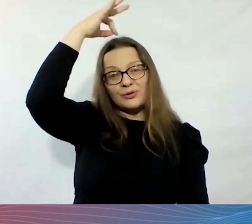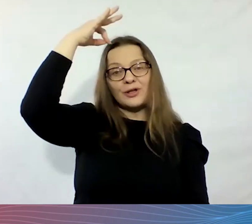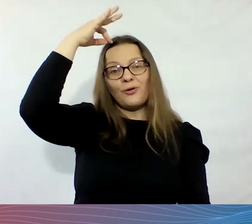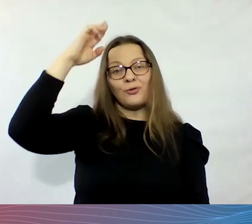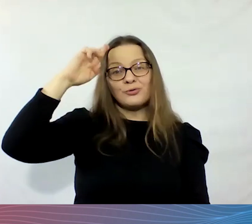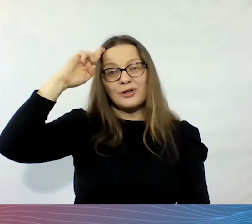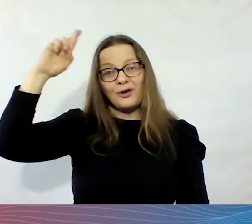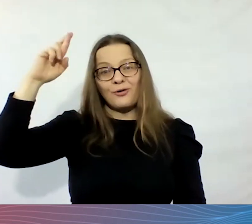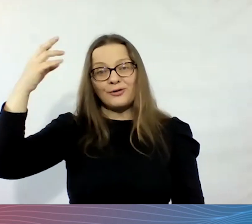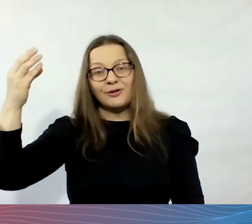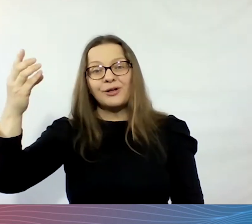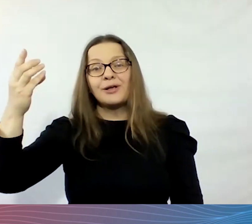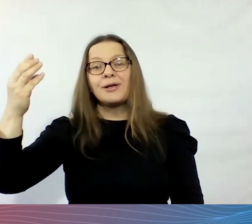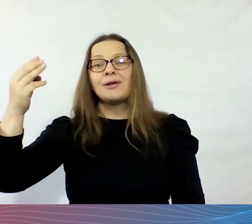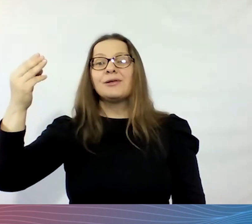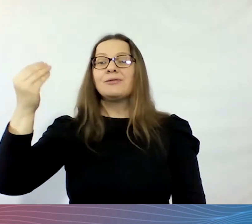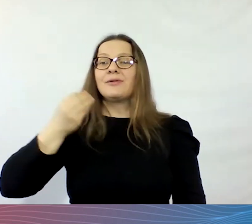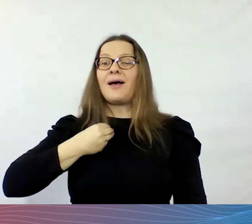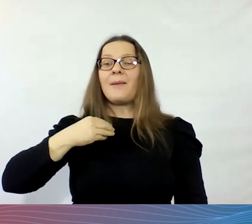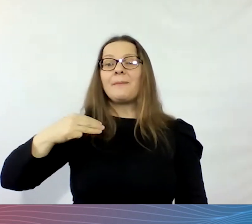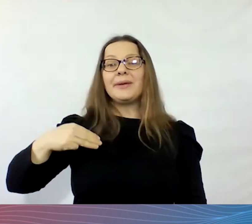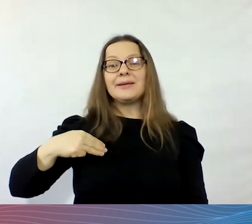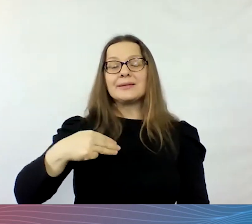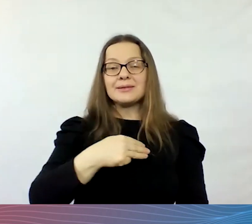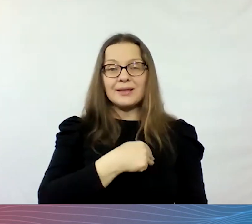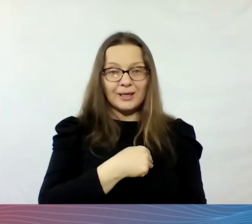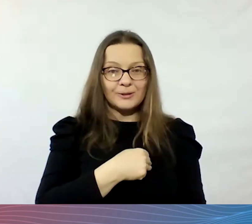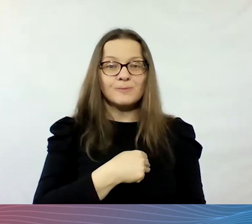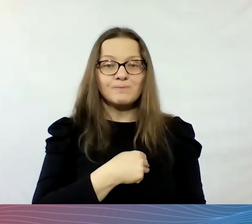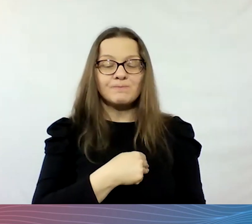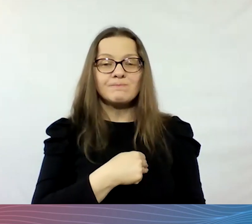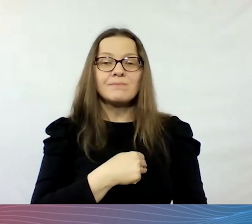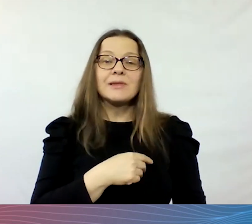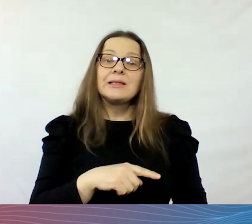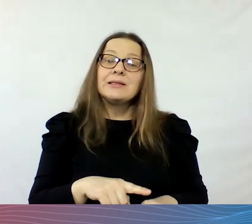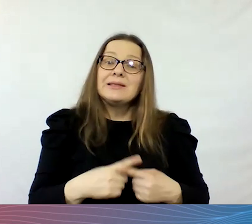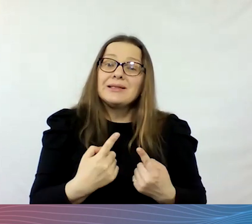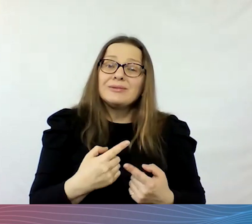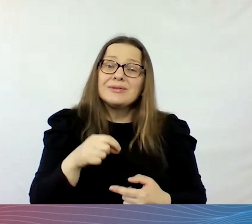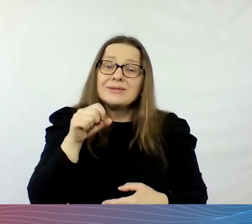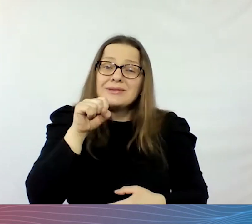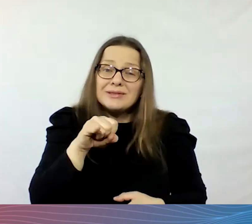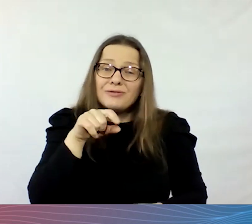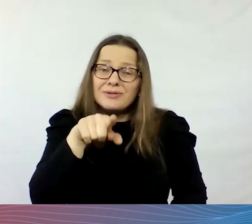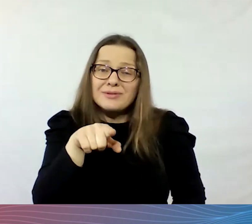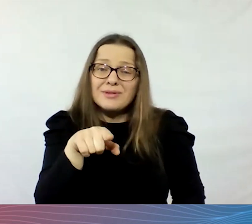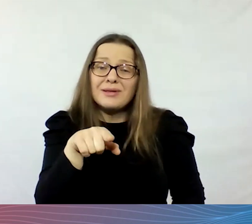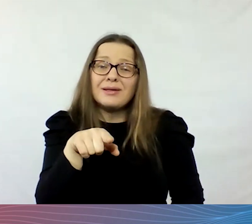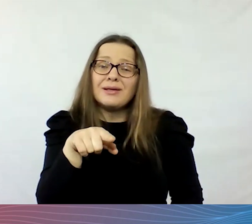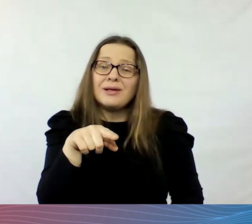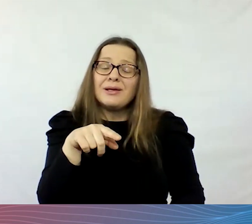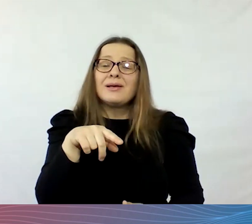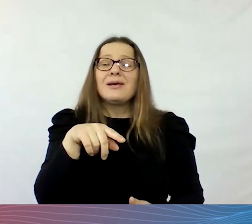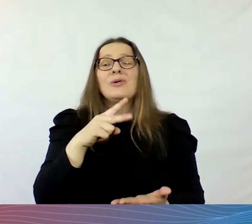um membro do corpo de Cristo, é a mesma coisa. Se você passa a vida inteira como infantil, como uma criança na fé, e nunca cresce,